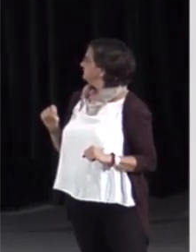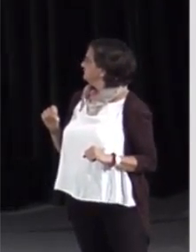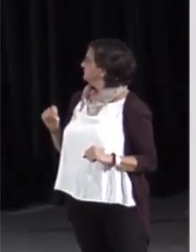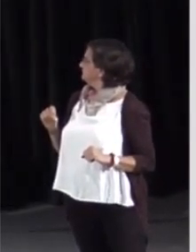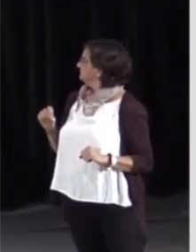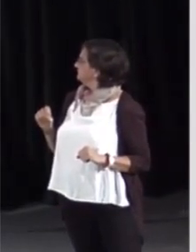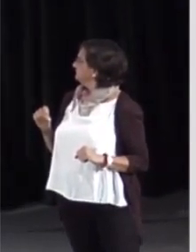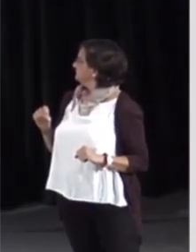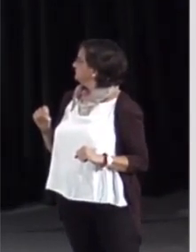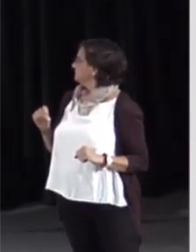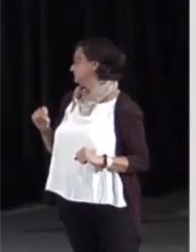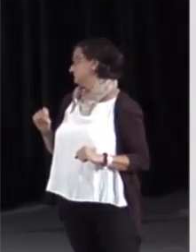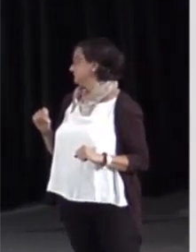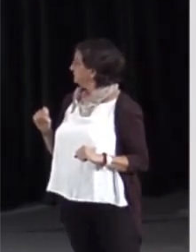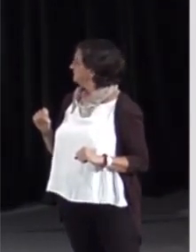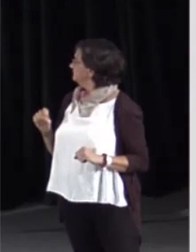fotografías.